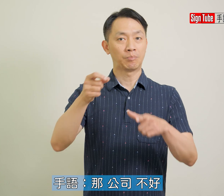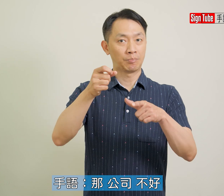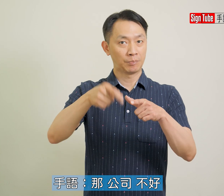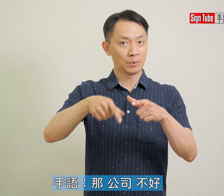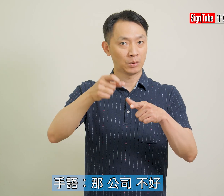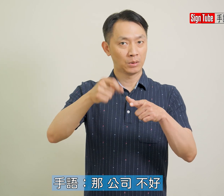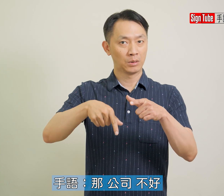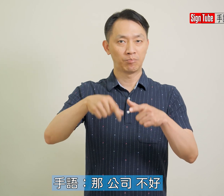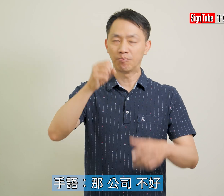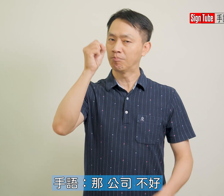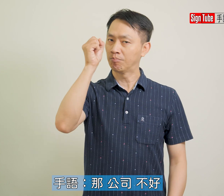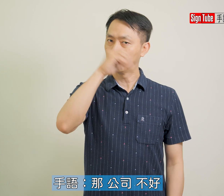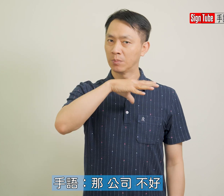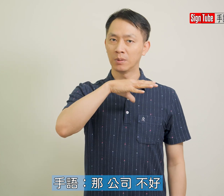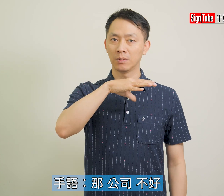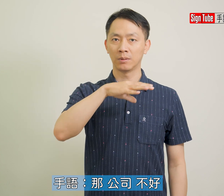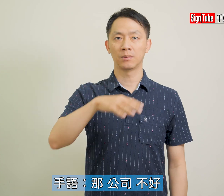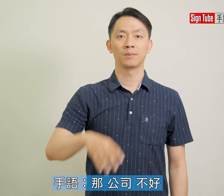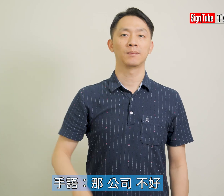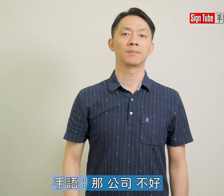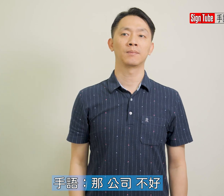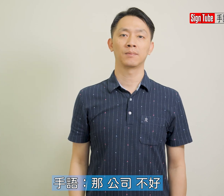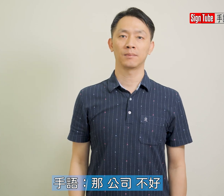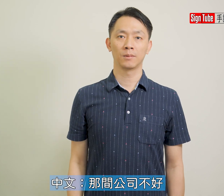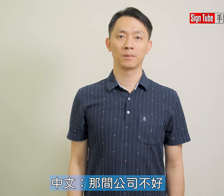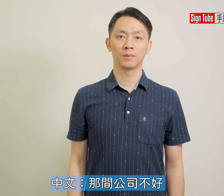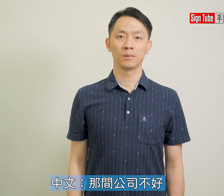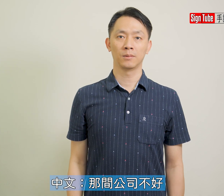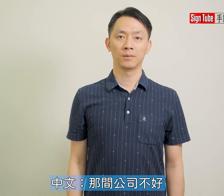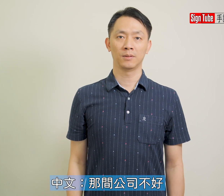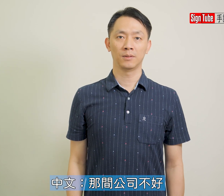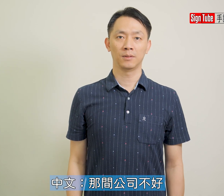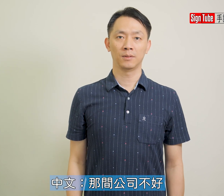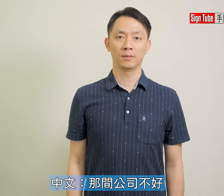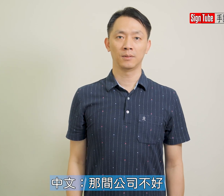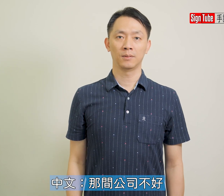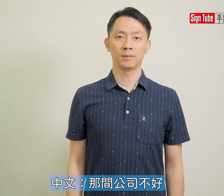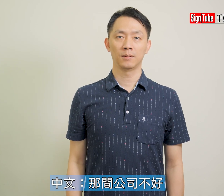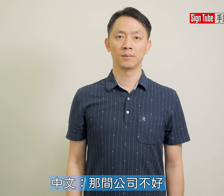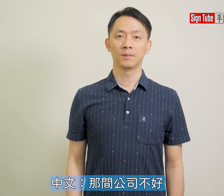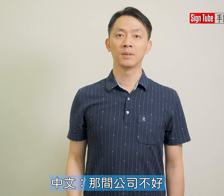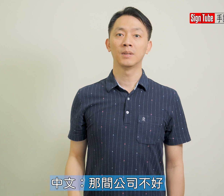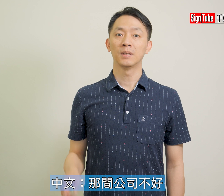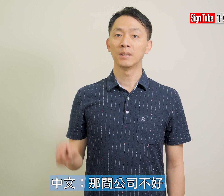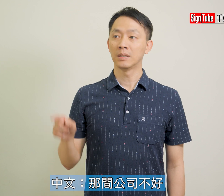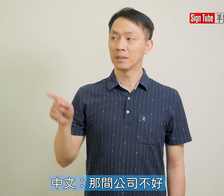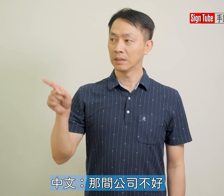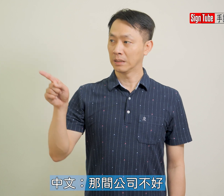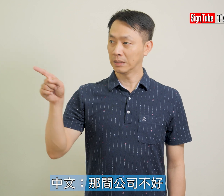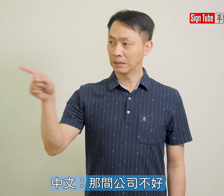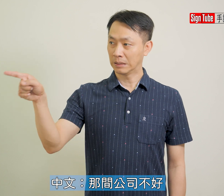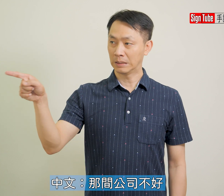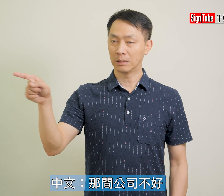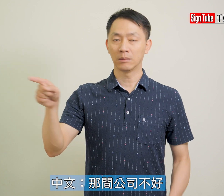手语笔法，那公司不好。中文意思，那间公司不